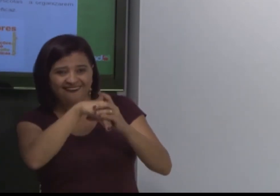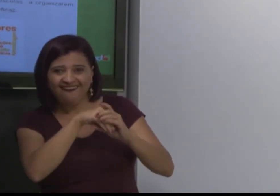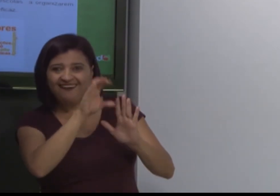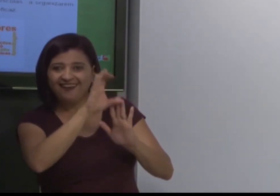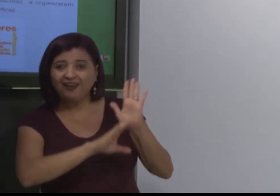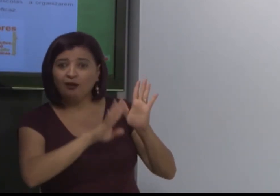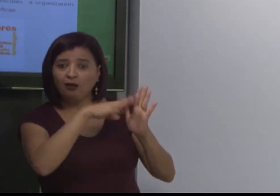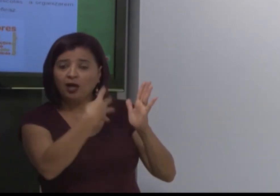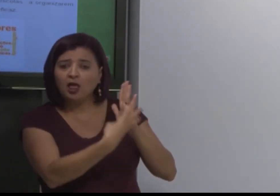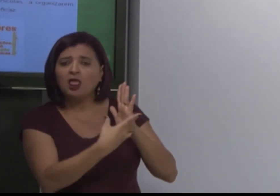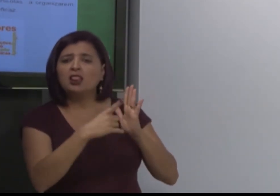Porque no currículo